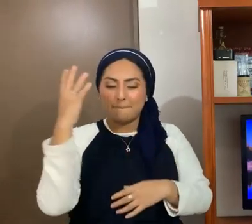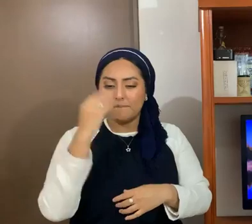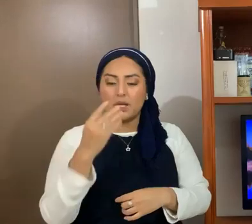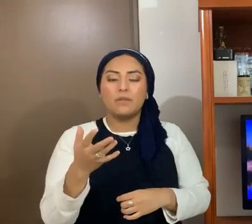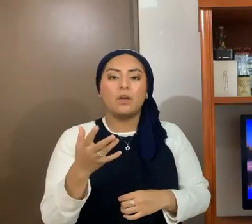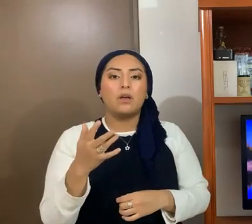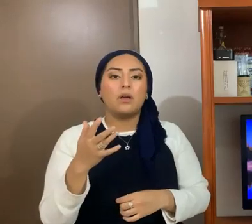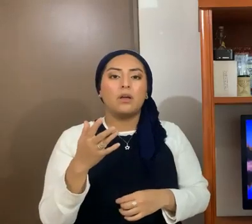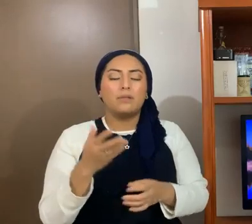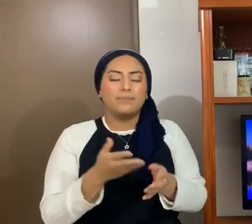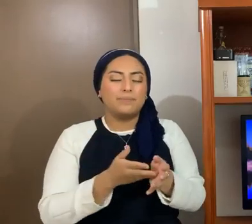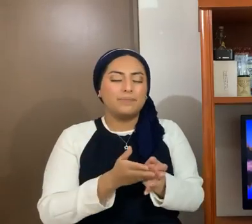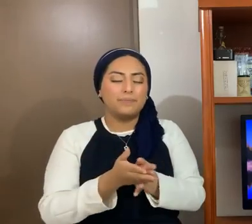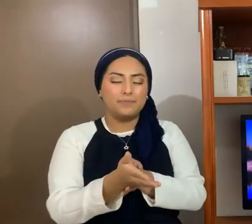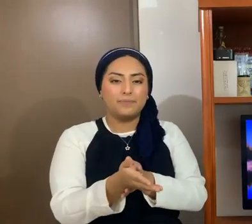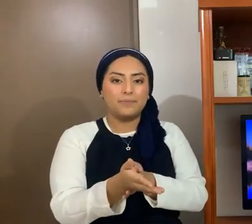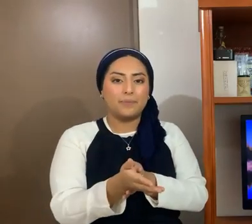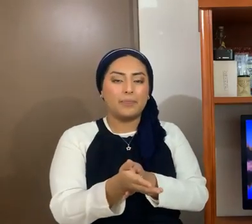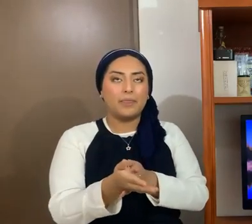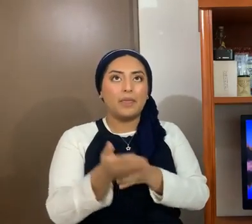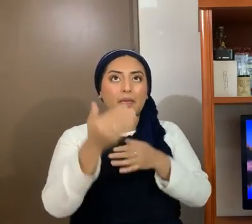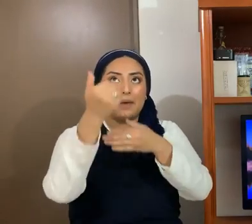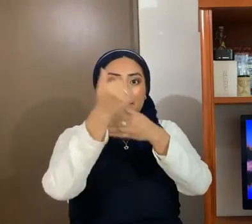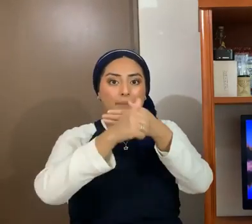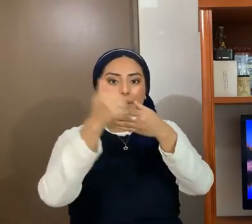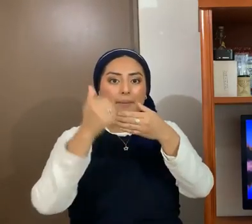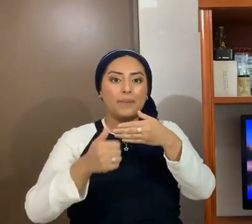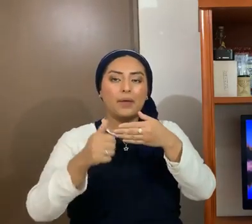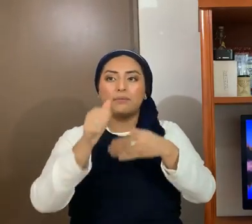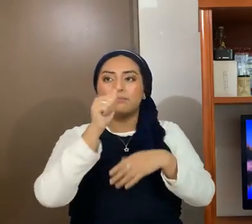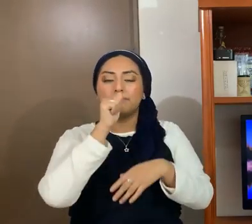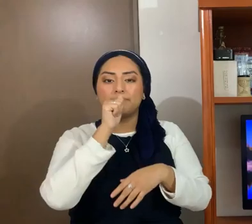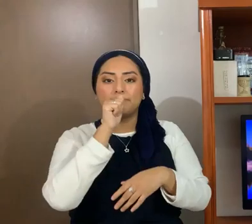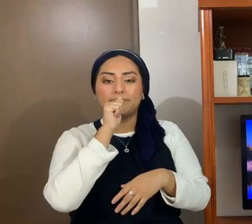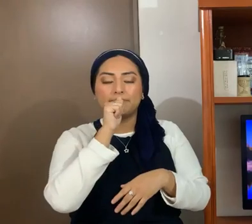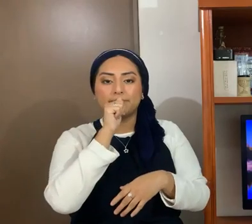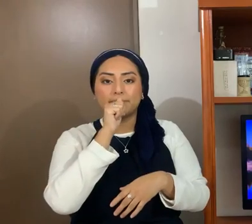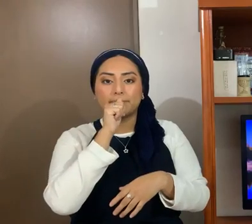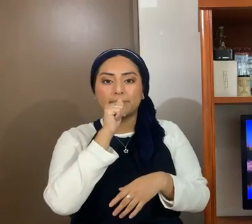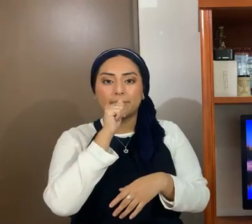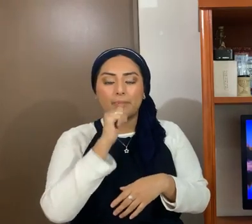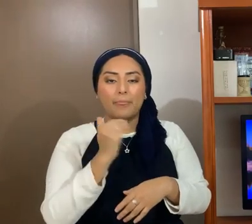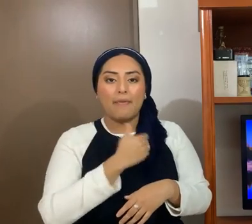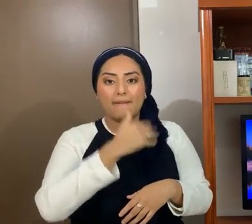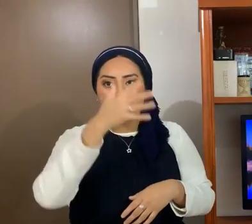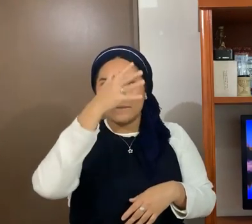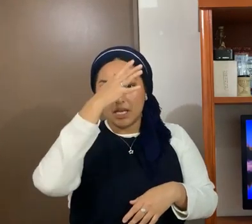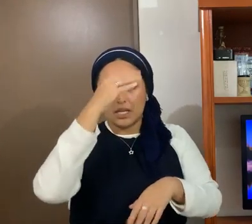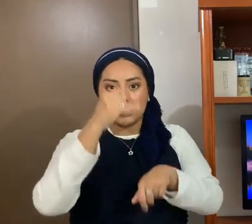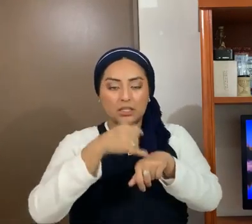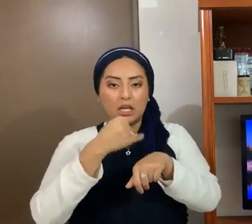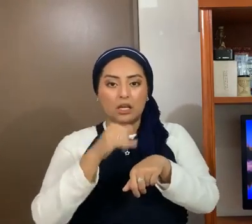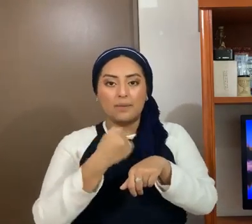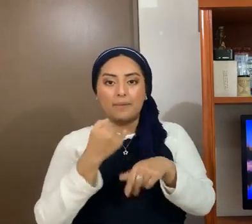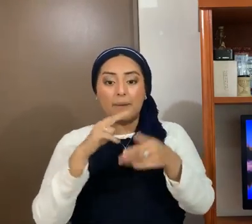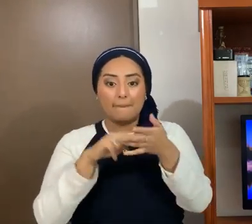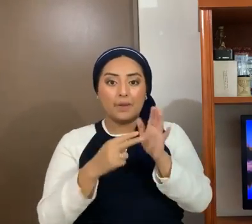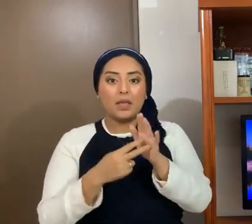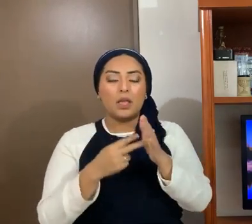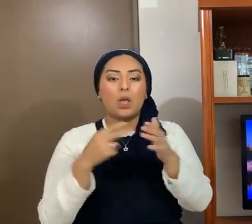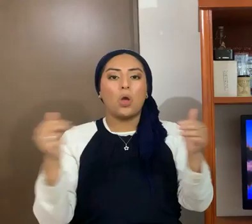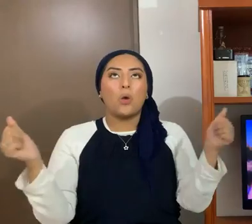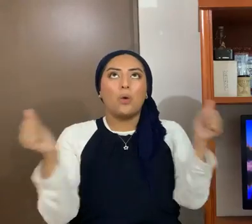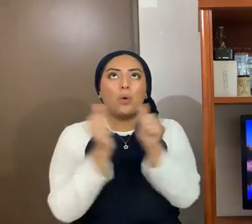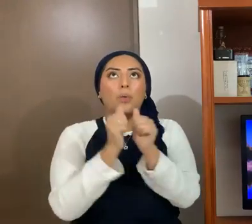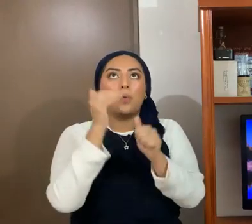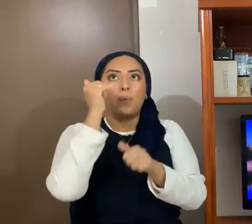a eso profundo, al maná escondido, a la heredad de nuestro padre Jacob, que es estar en la